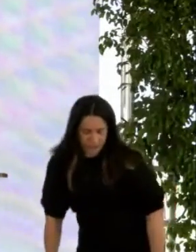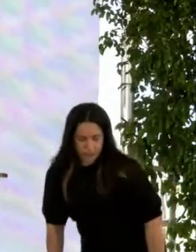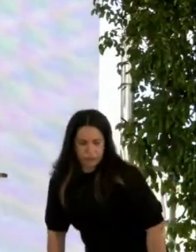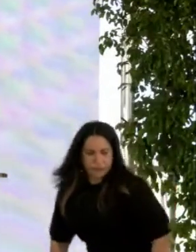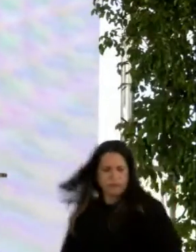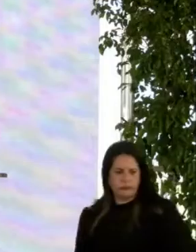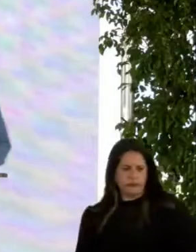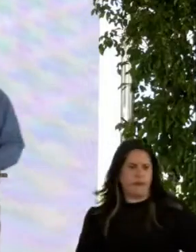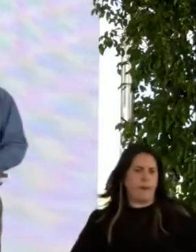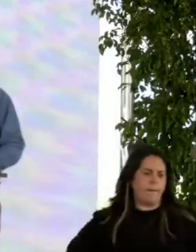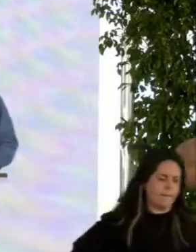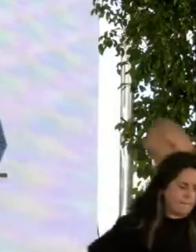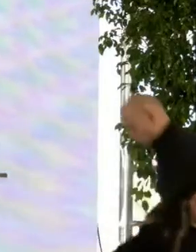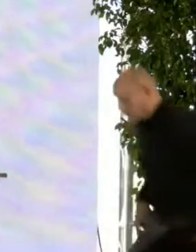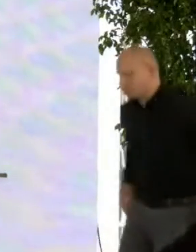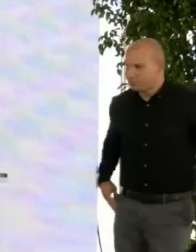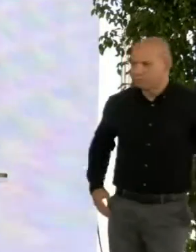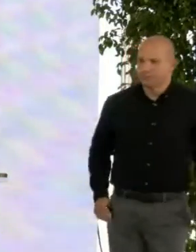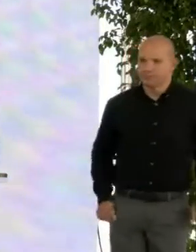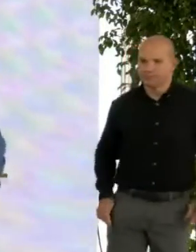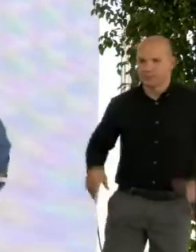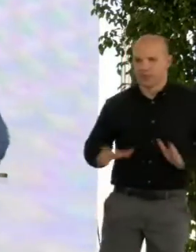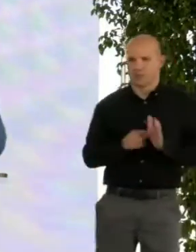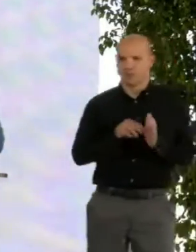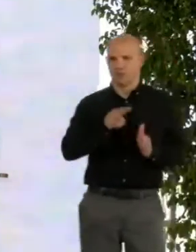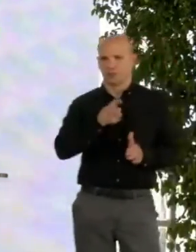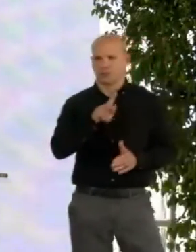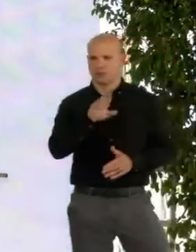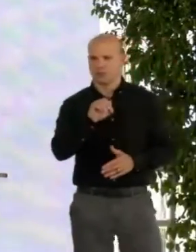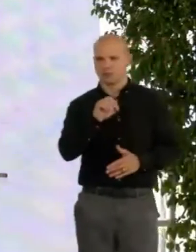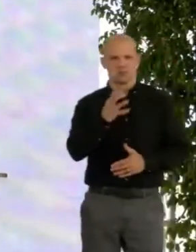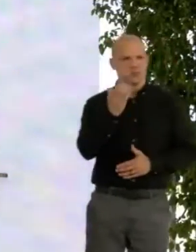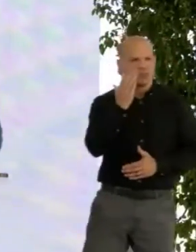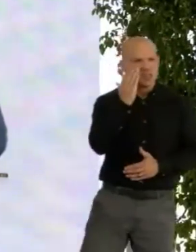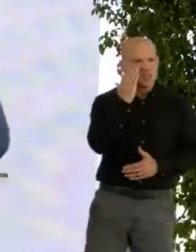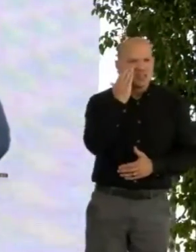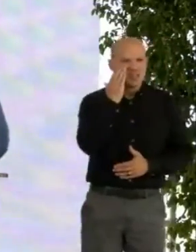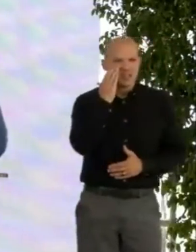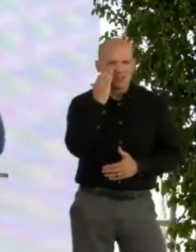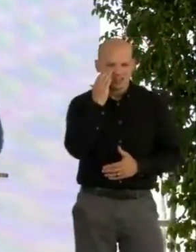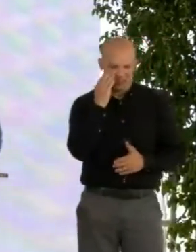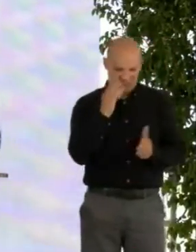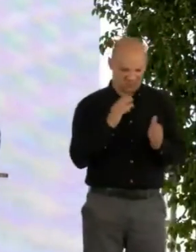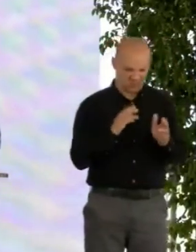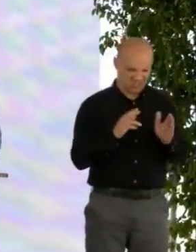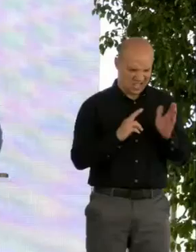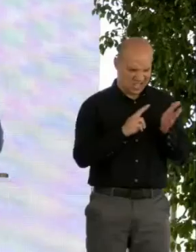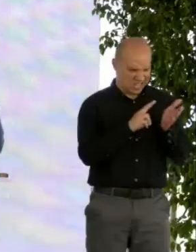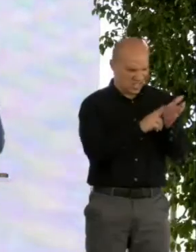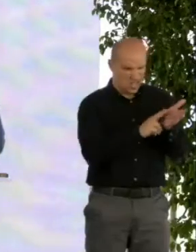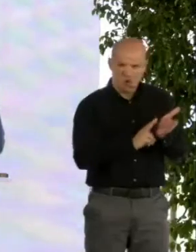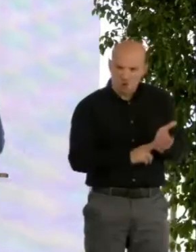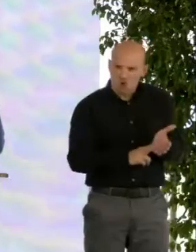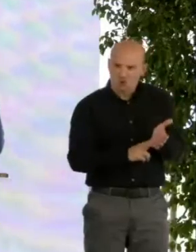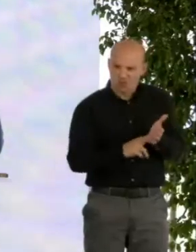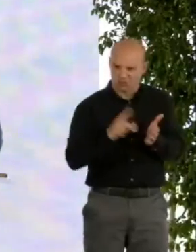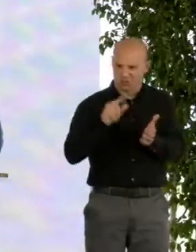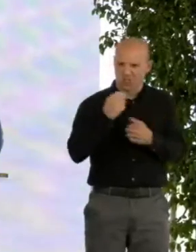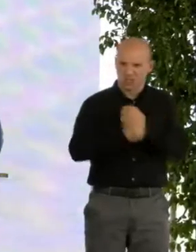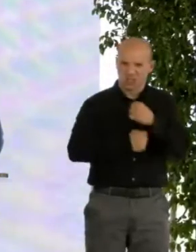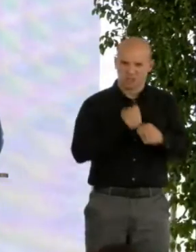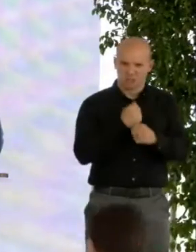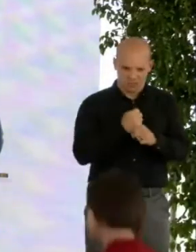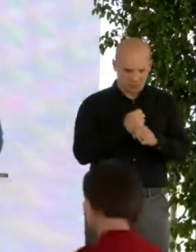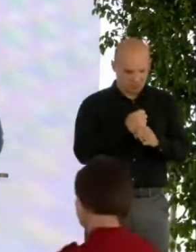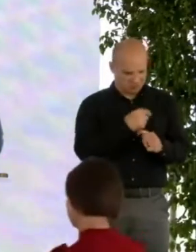a Metro. Sí, saludos. Quisiera saber cuáles son las condiciones específicas del contrato de 20 años, ¿no? Si luego